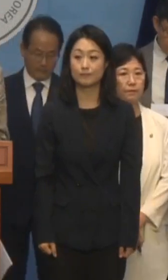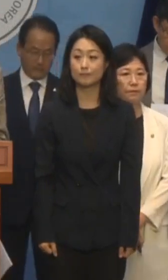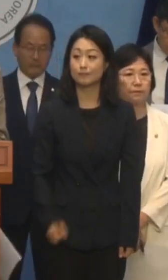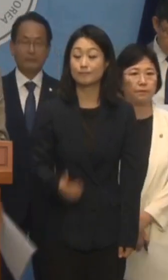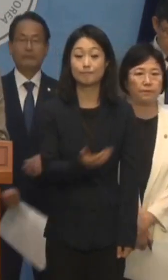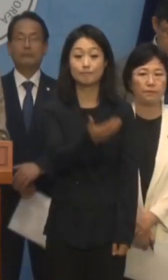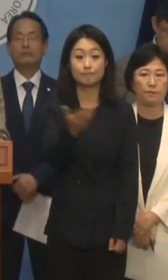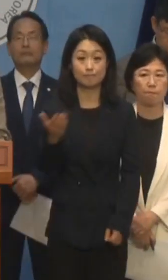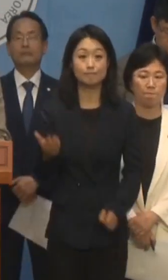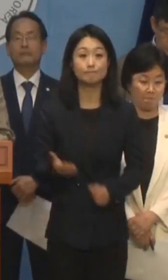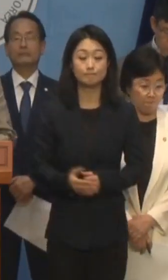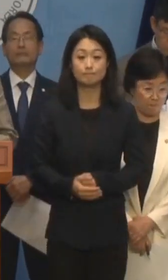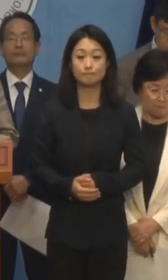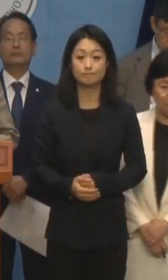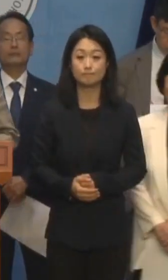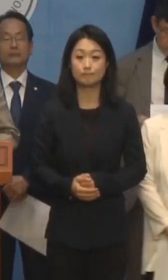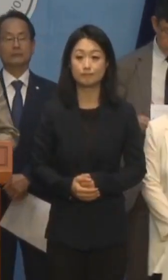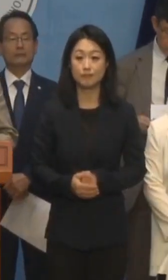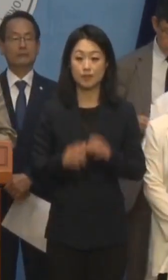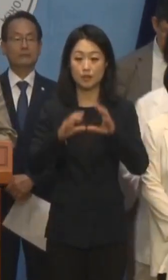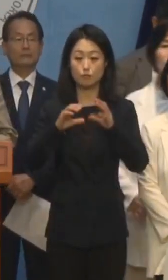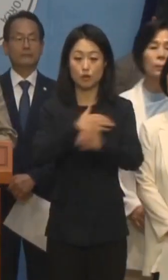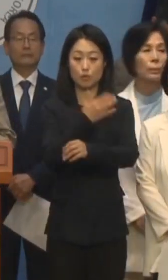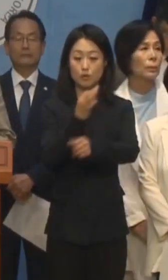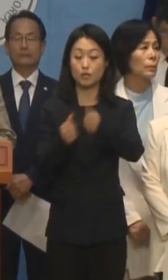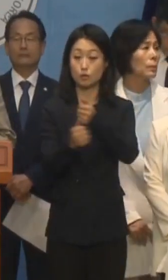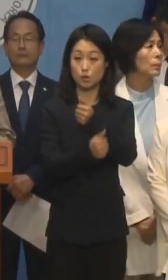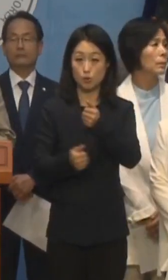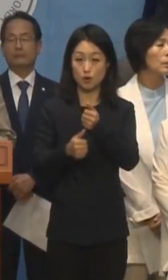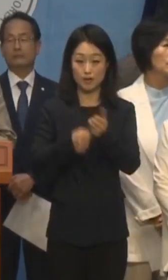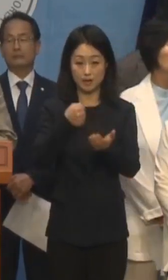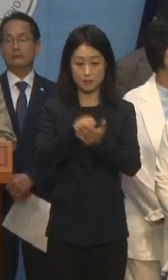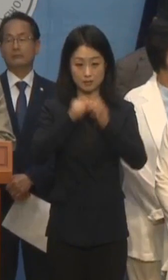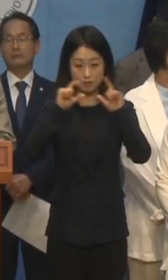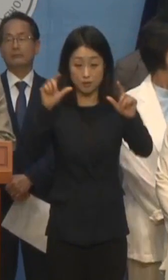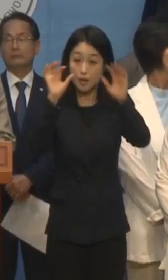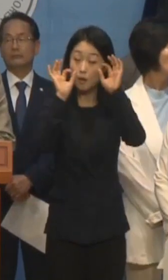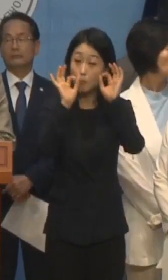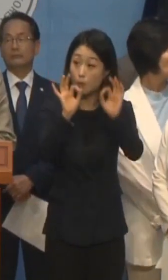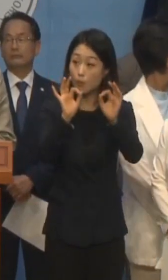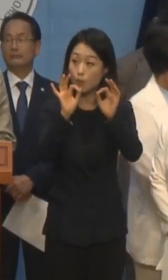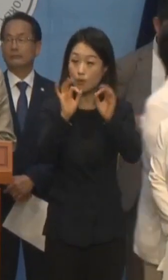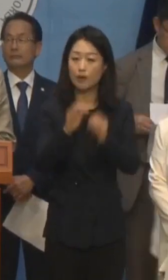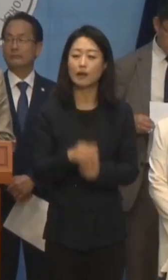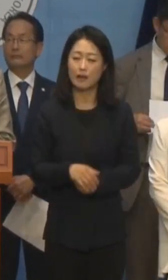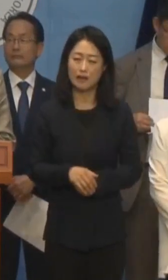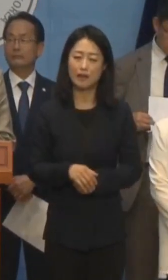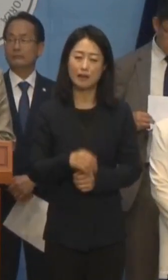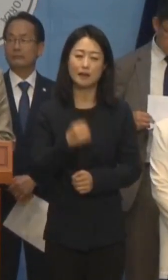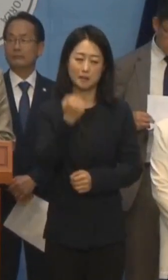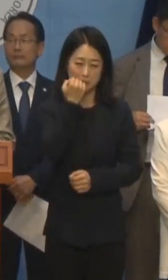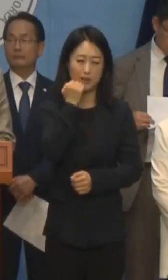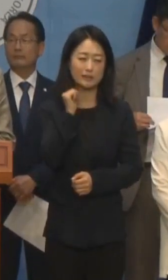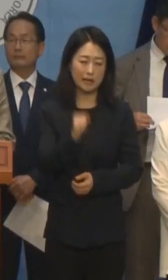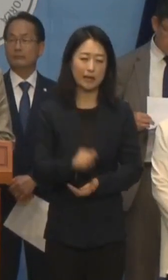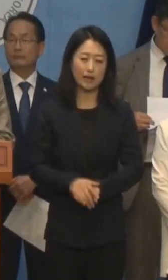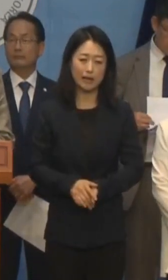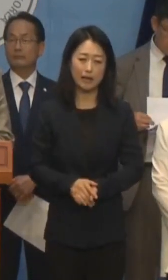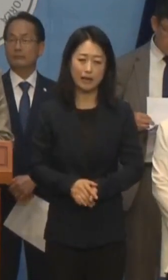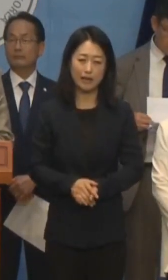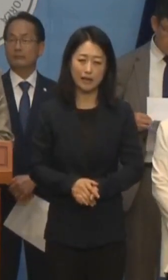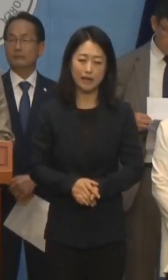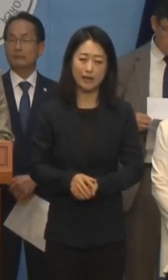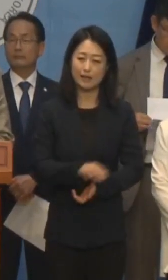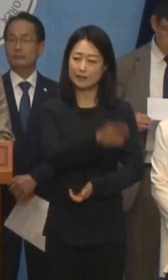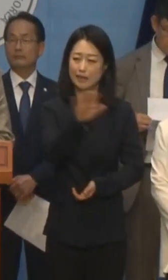많은 분들이 이번 권익위 결정을 보고 예상대로 됐다, 아니